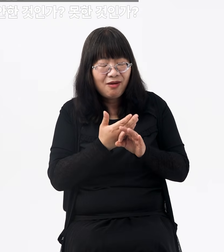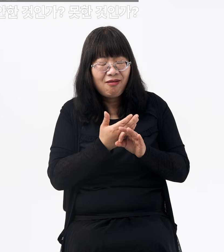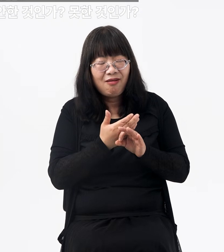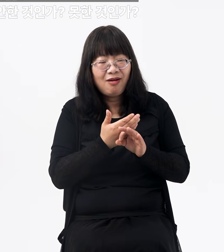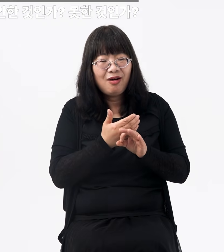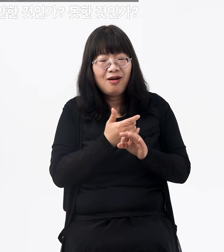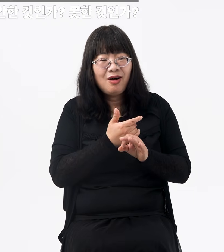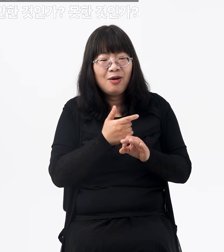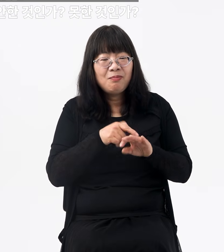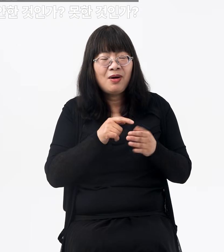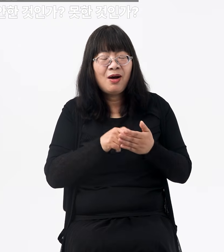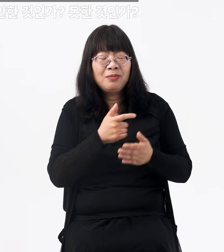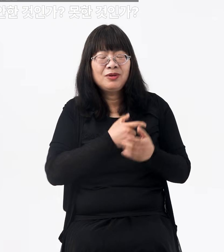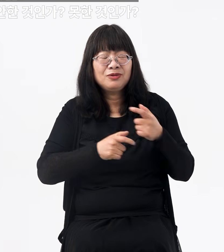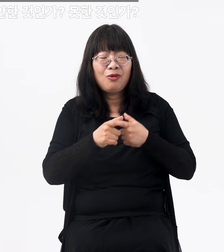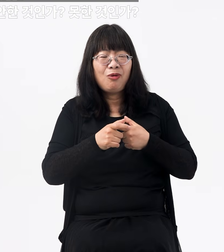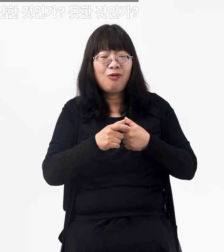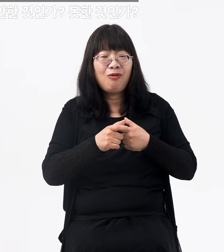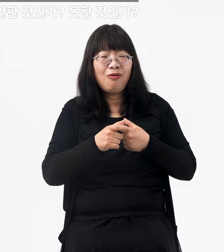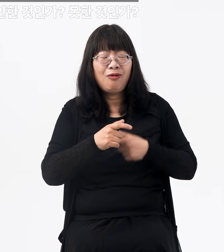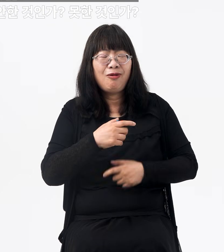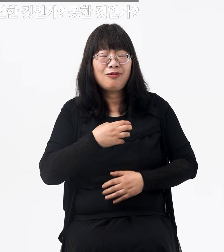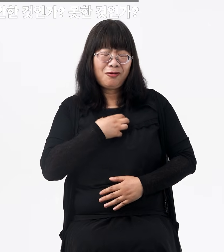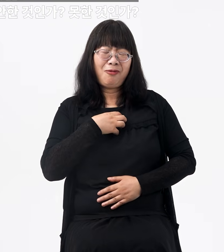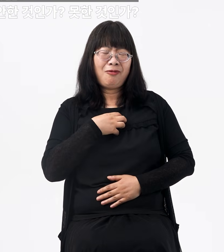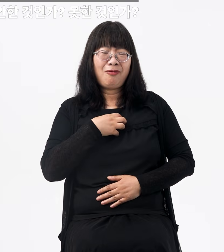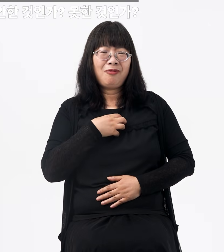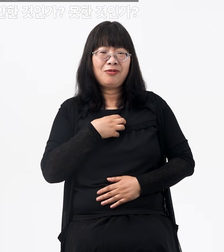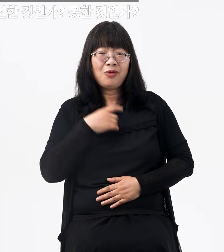함부로 하고 따지고